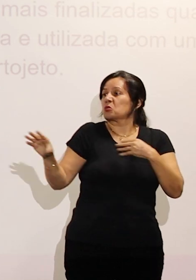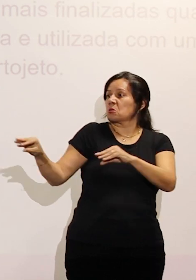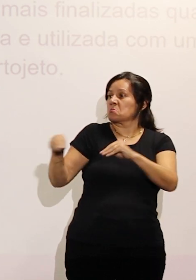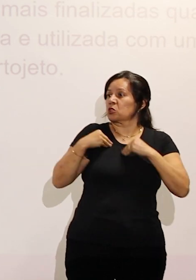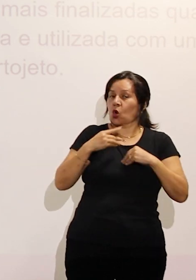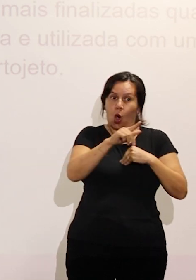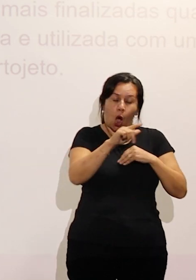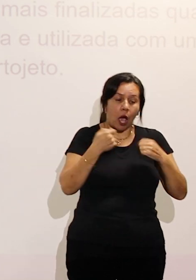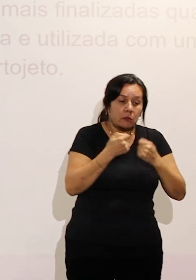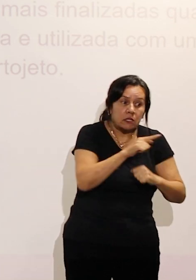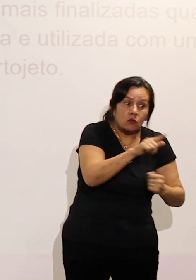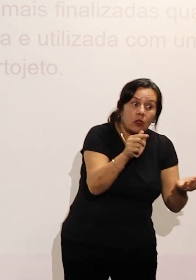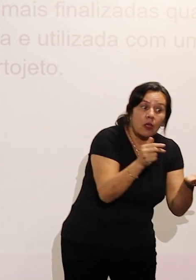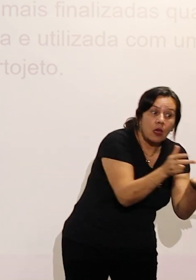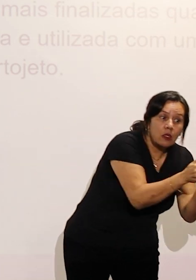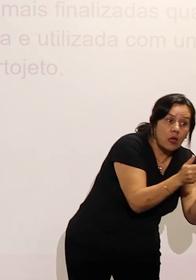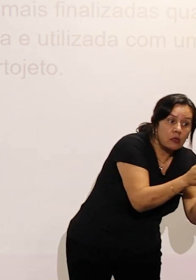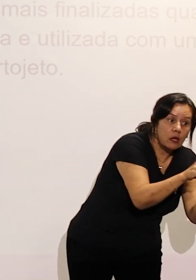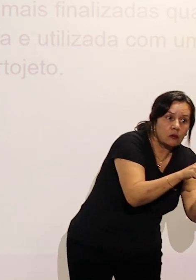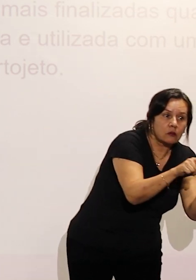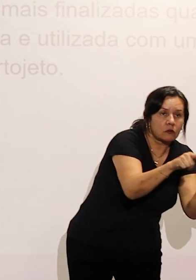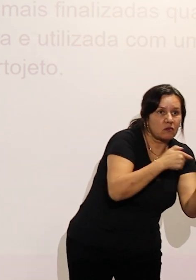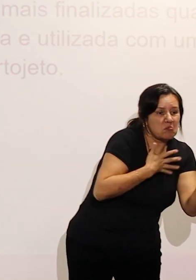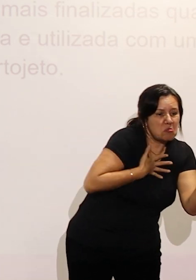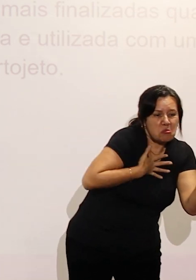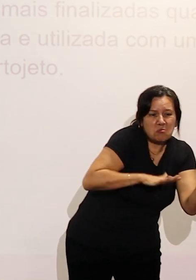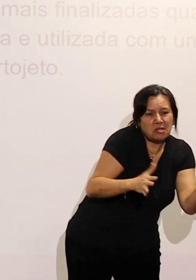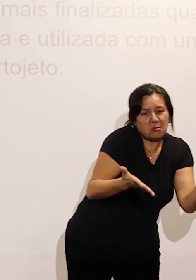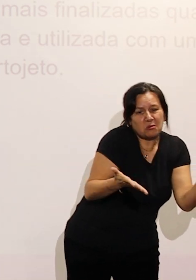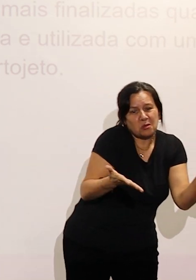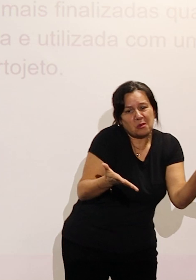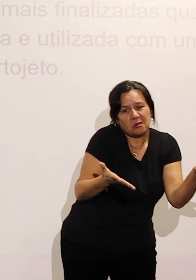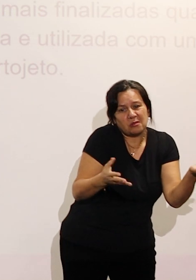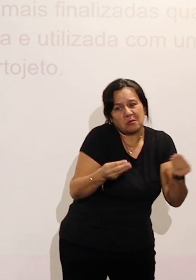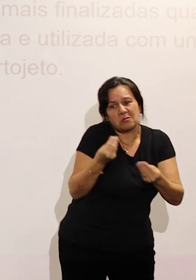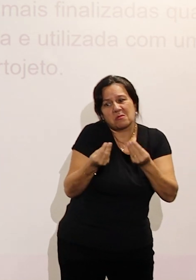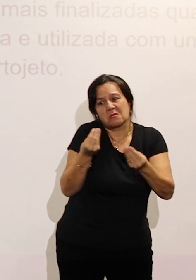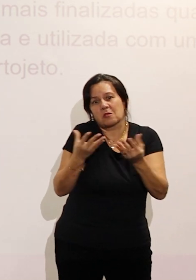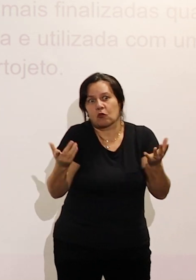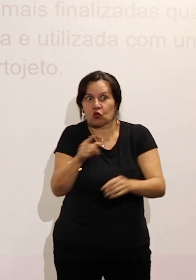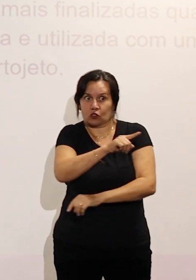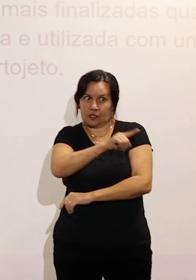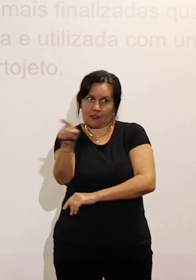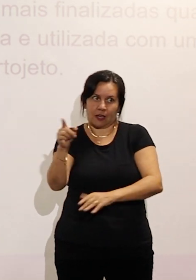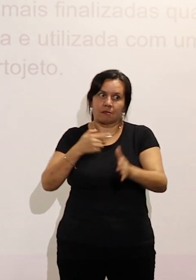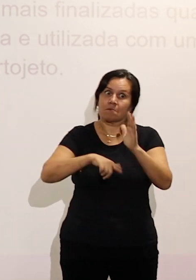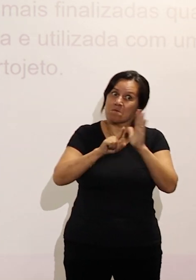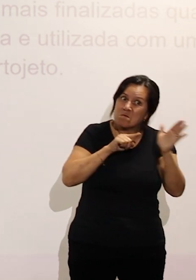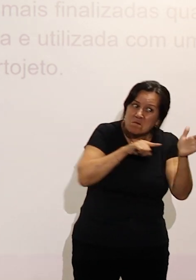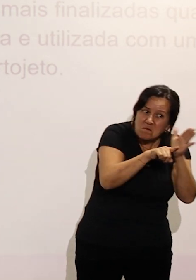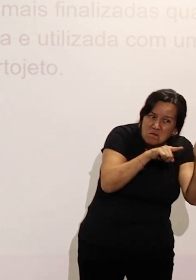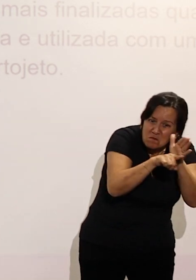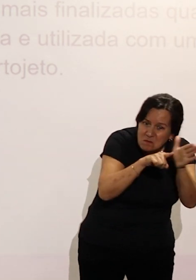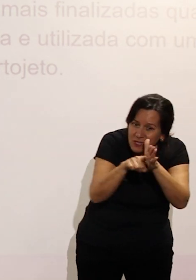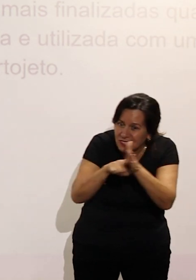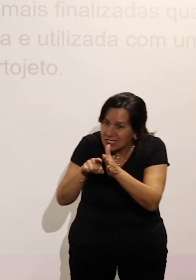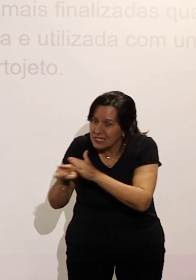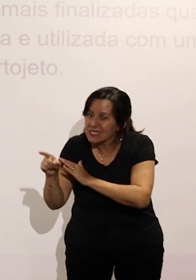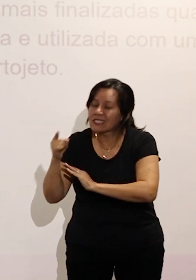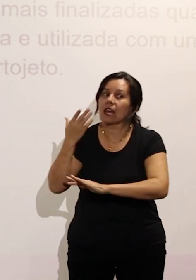preciso que você desenhe, é isso, e você não gosta daquilo. E aí, assim, você vai ter que pesquisar aquilo e vai ter que